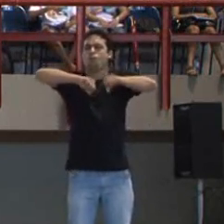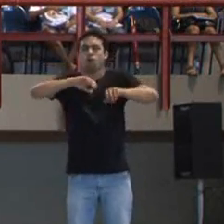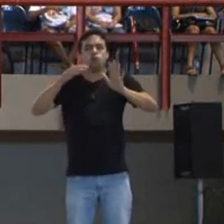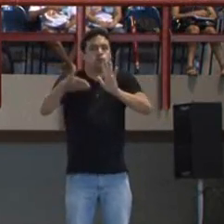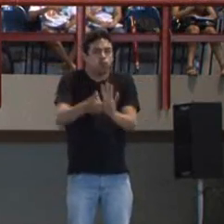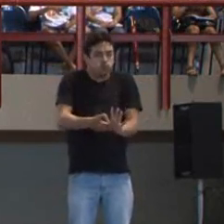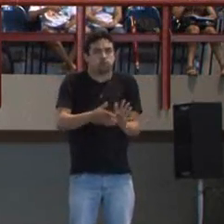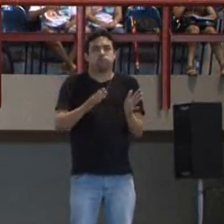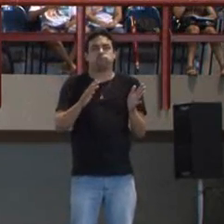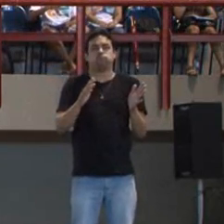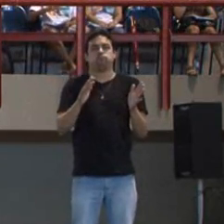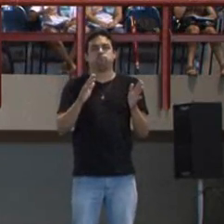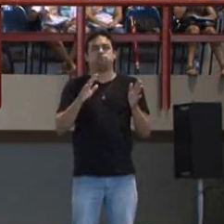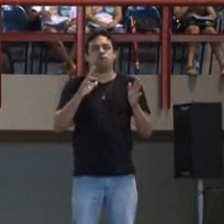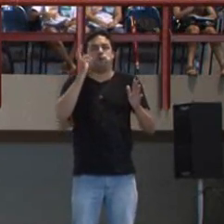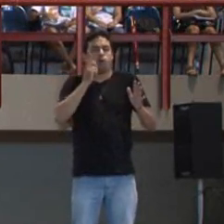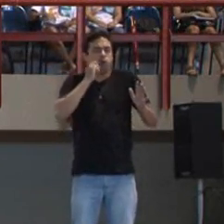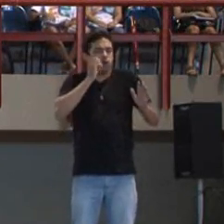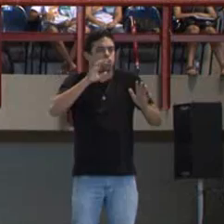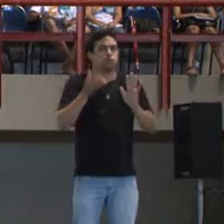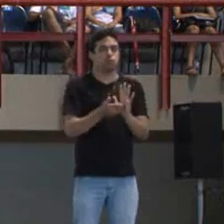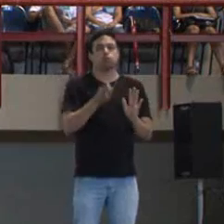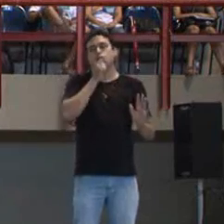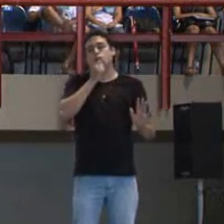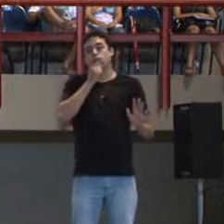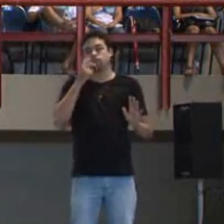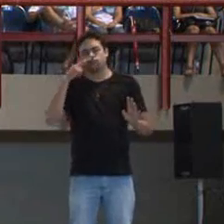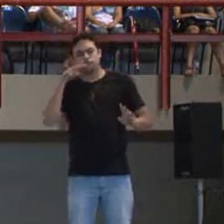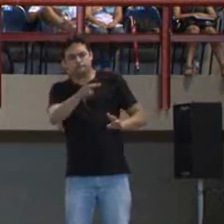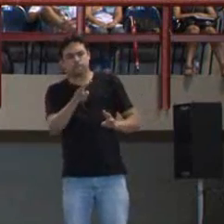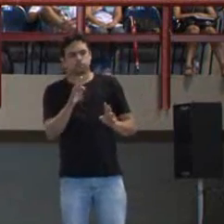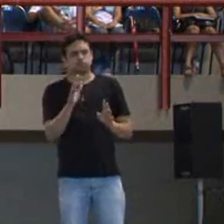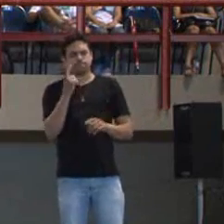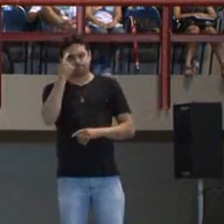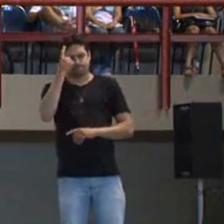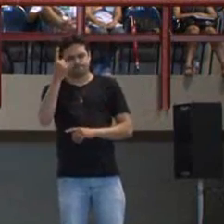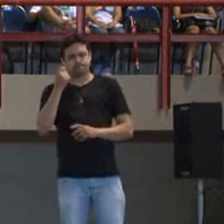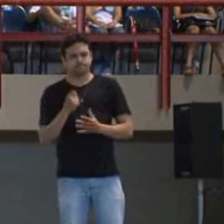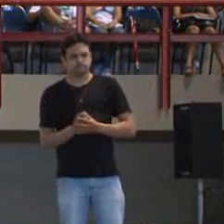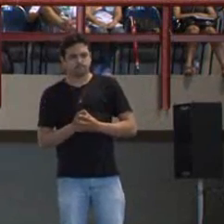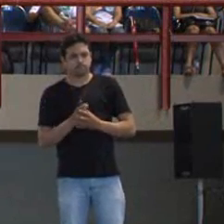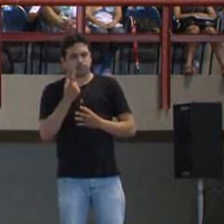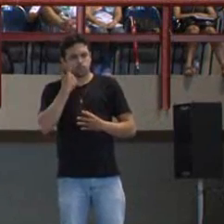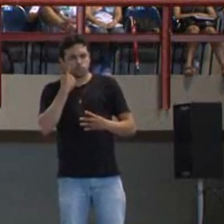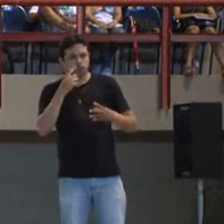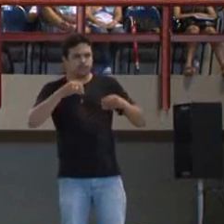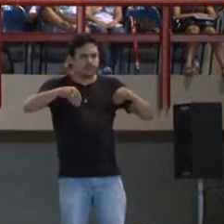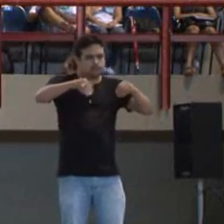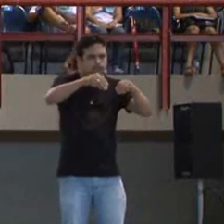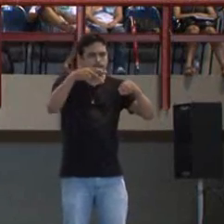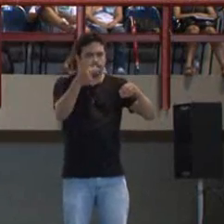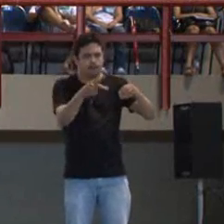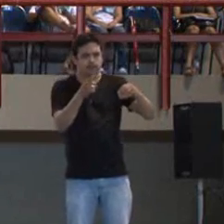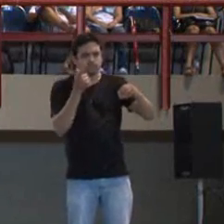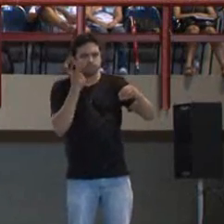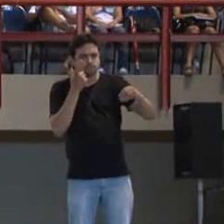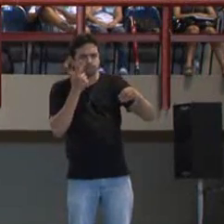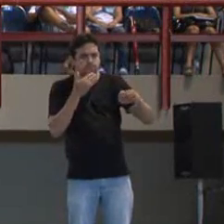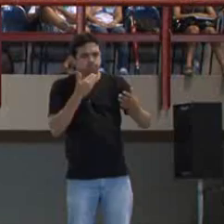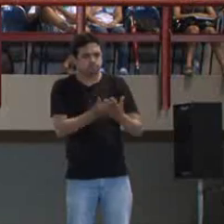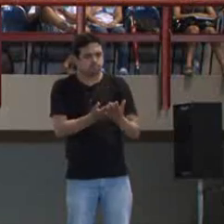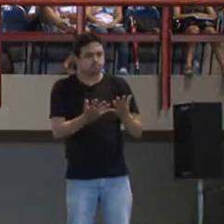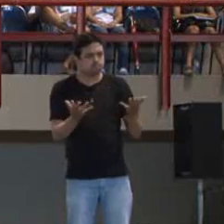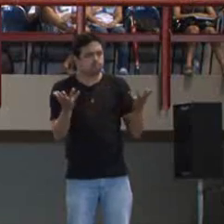nesse país para roubar o que dá. Não, ele olhou e pensou assim, cara, vamos fazer essa terra que é